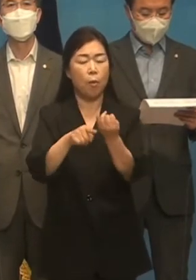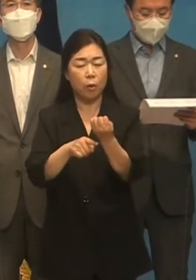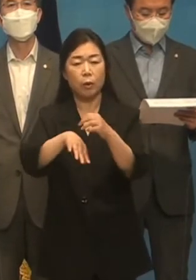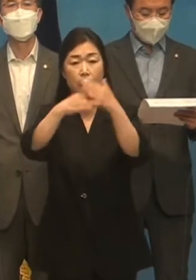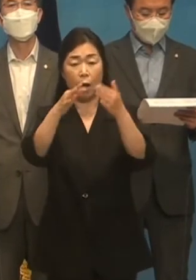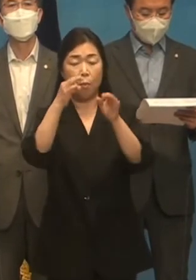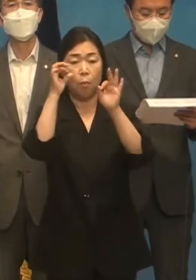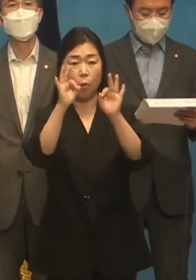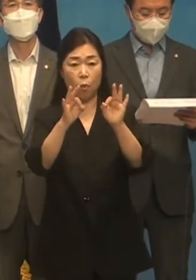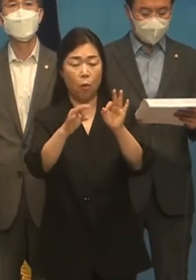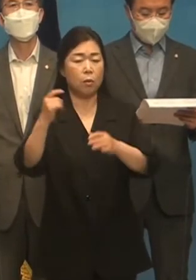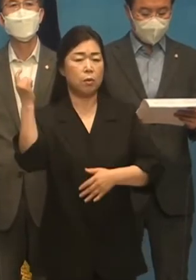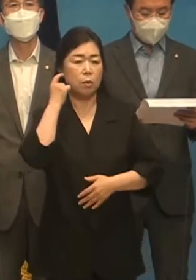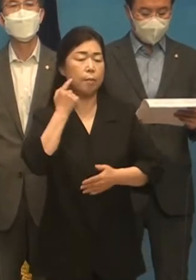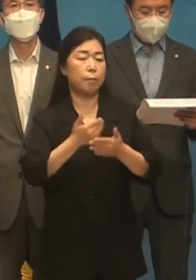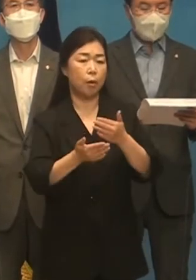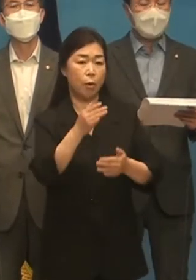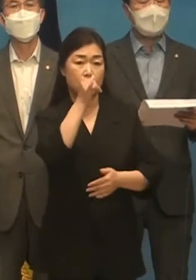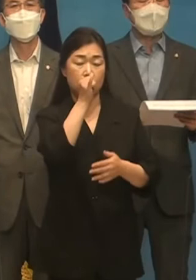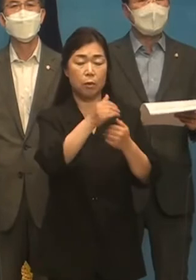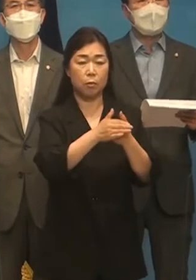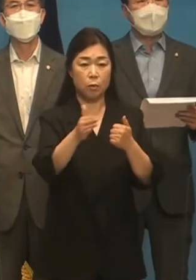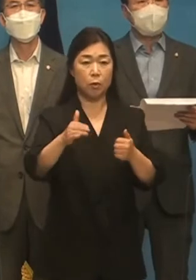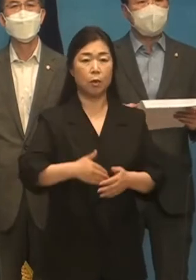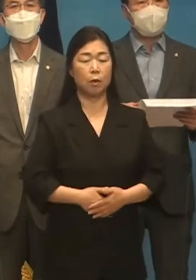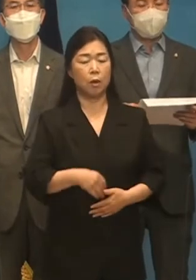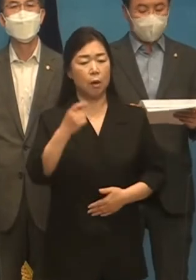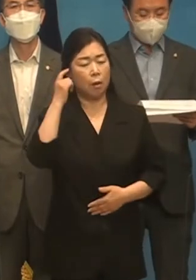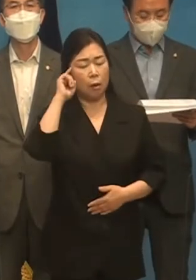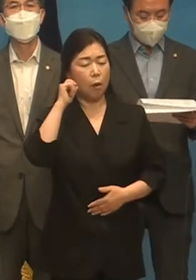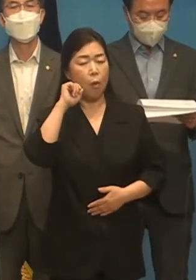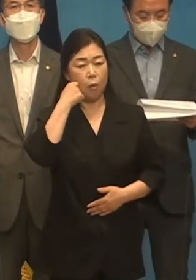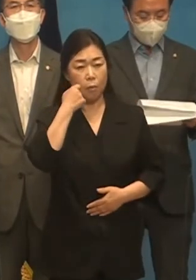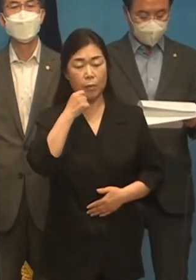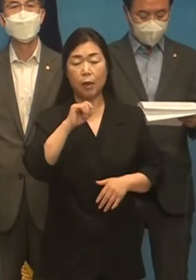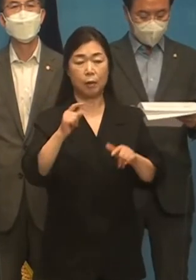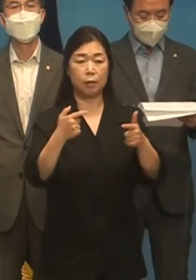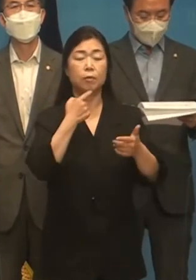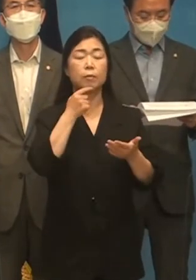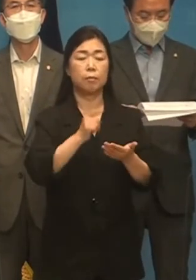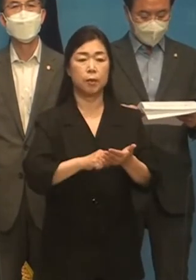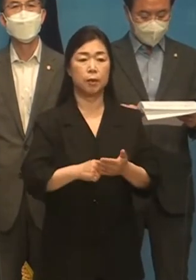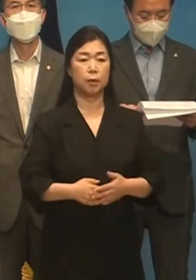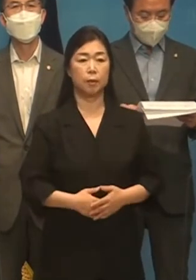이미 보고 듣고 경험해 왔기에 상상하기 어렵지 않습니다.